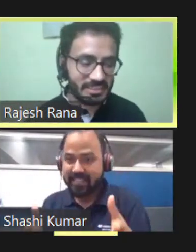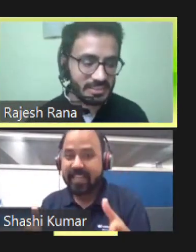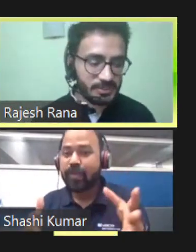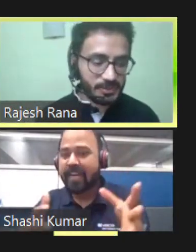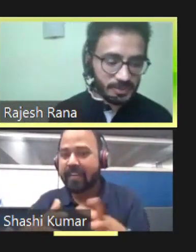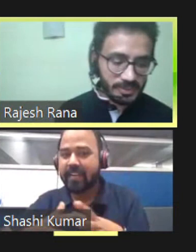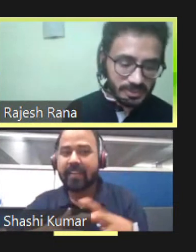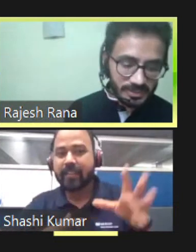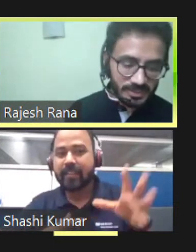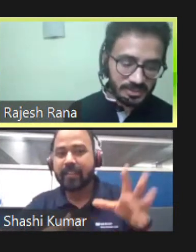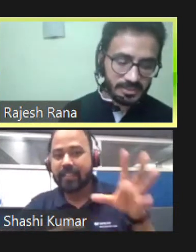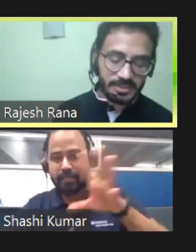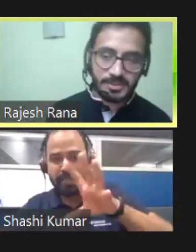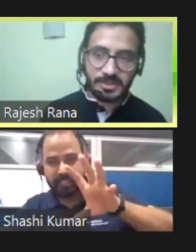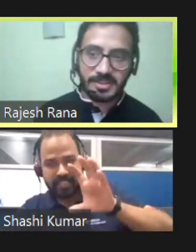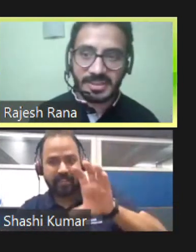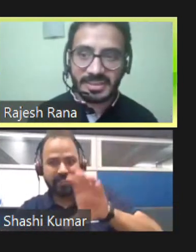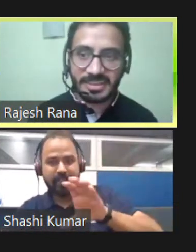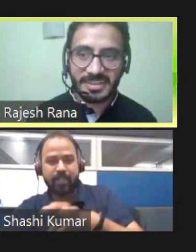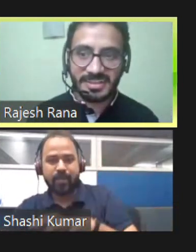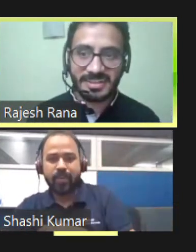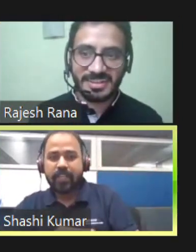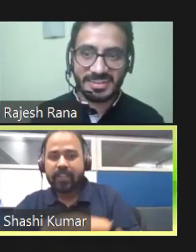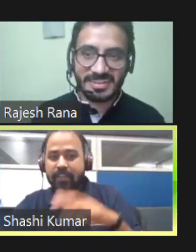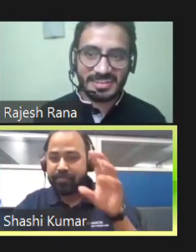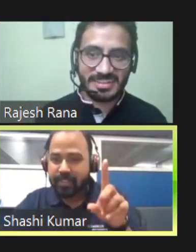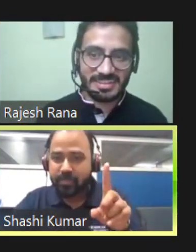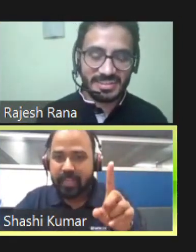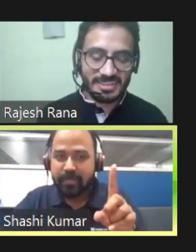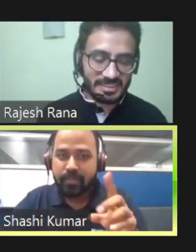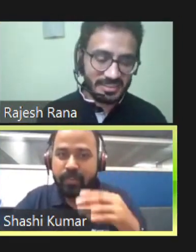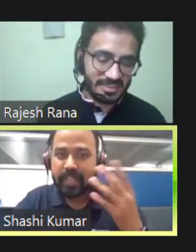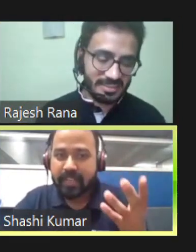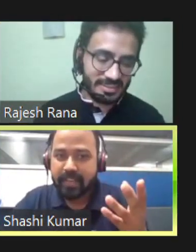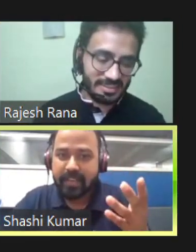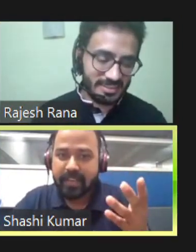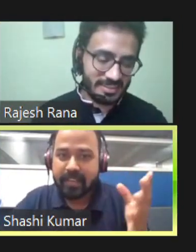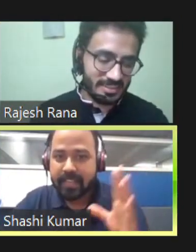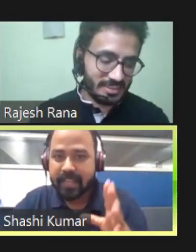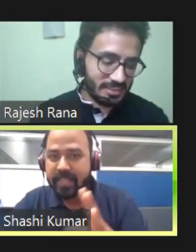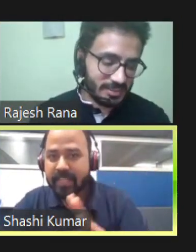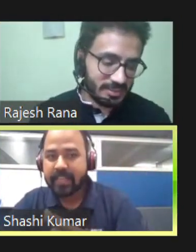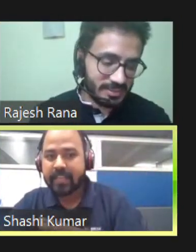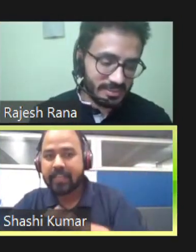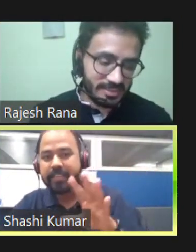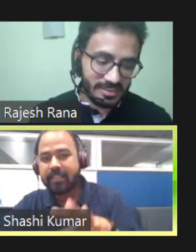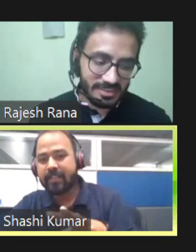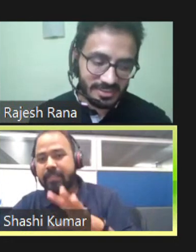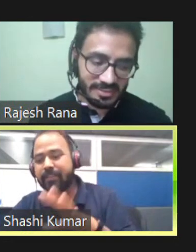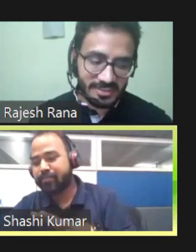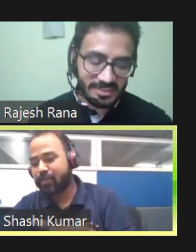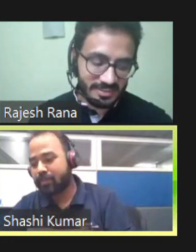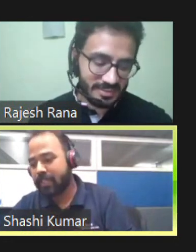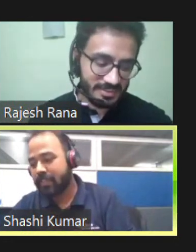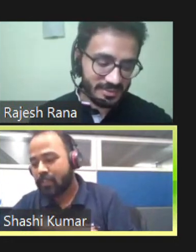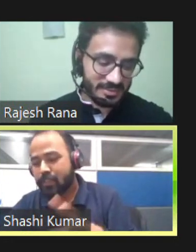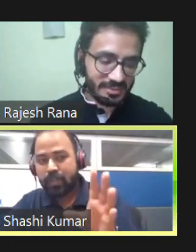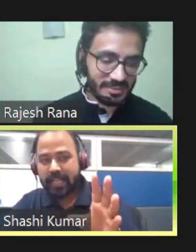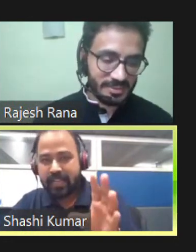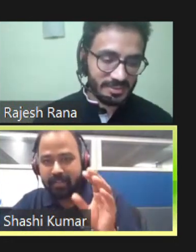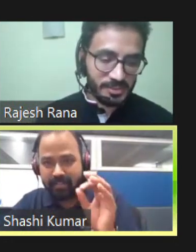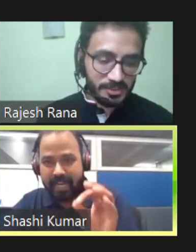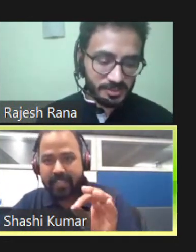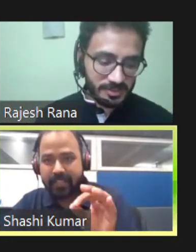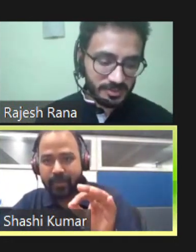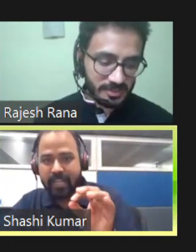we are saying. वो क्या कह रहे हैं इस इमेज से करके बताओ कि फर्स्ट वाले में वो क्या कह रही हैं, सेकंड में क्या कह रहे हैं, थर्ड में एंड फोर्थ में. So